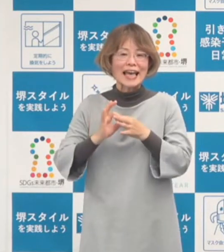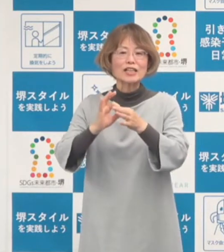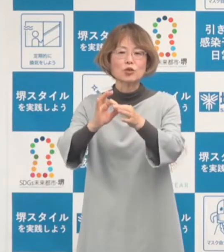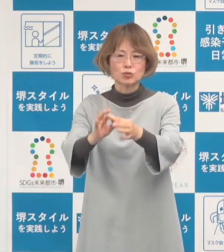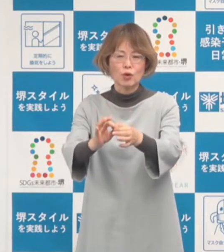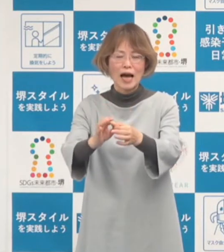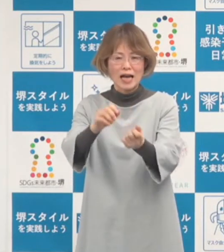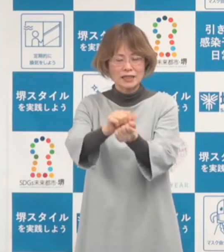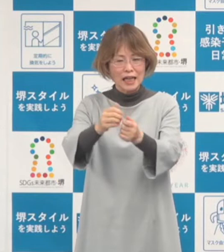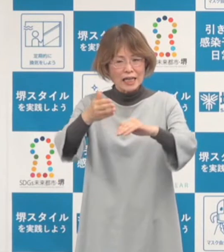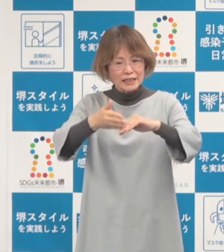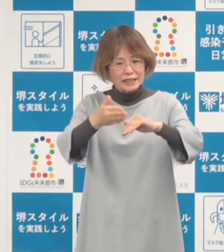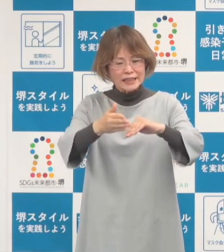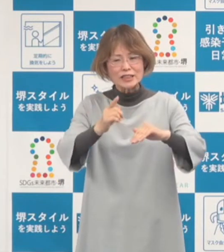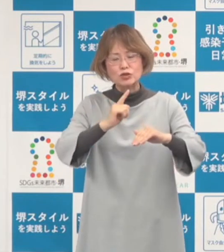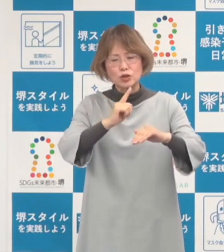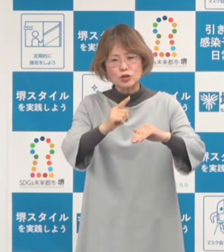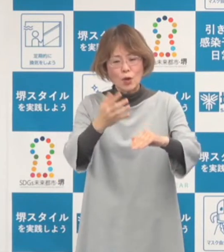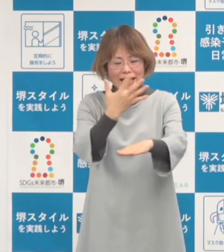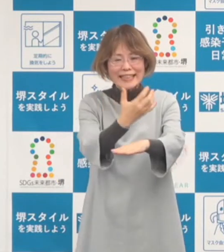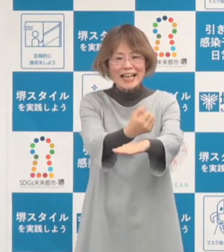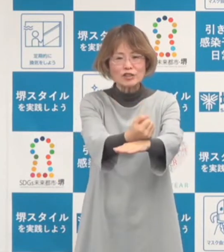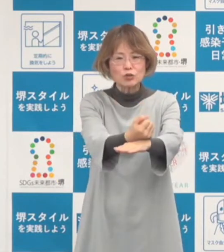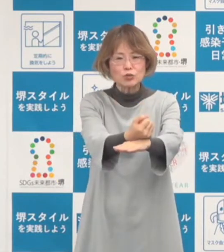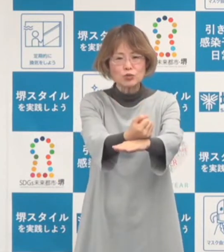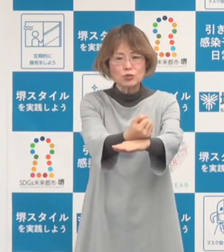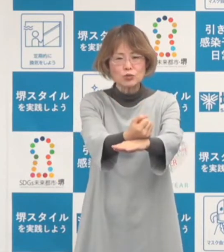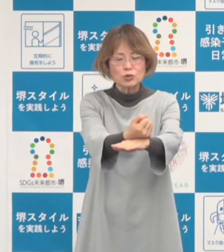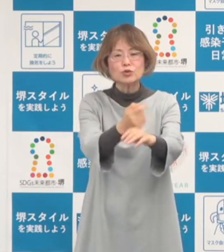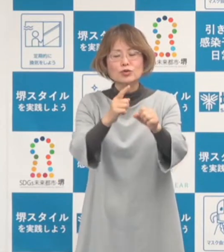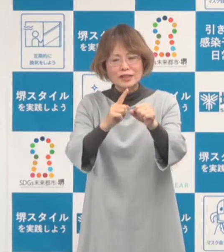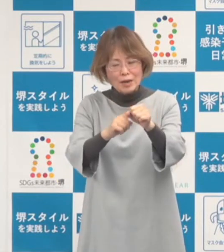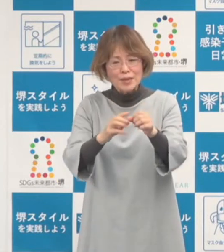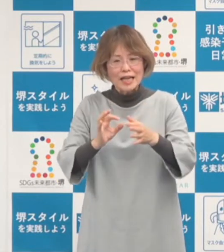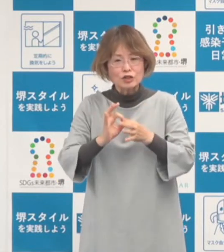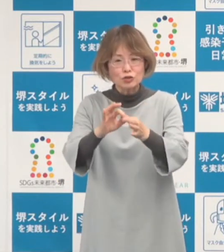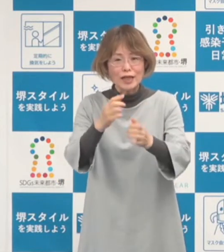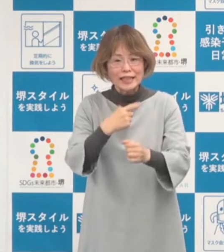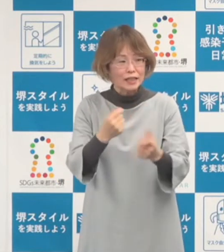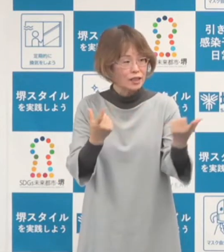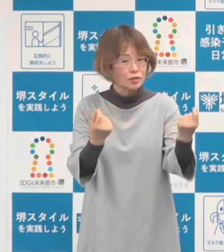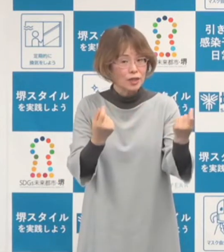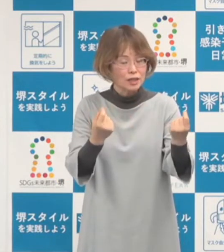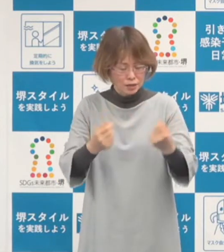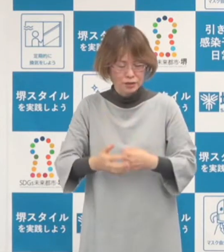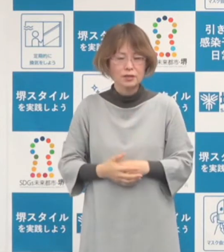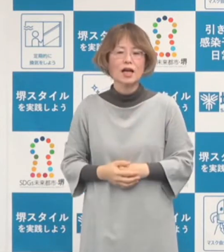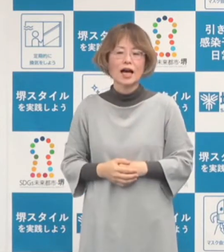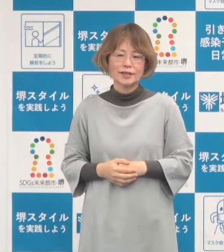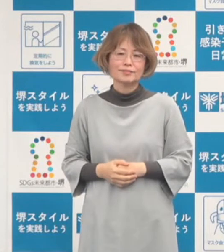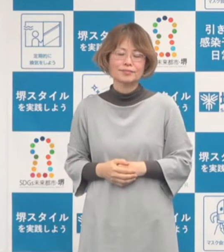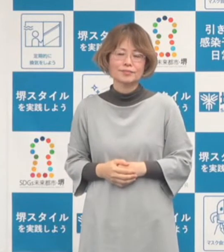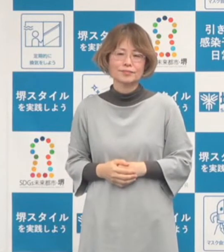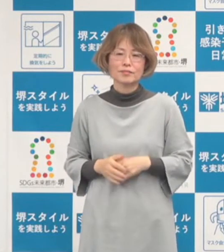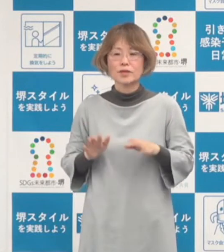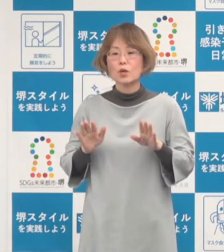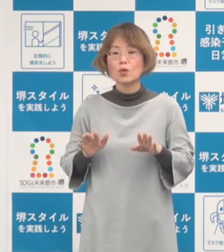はこれからやっぱり定着させていくためには続けたいわけですよね、市長としては。 はい、まず今回